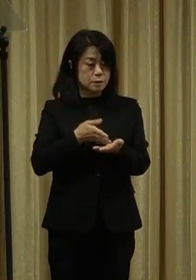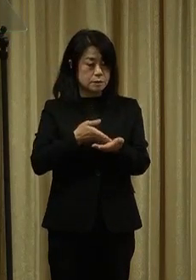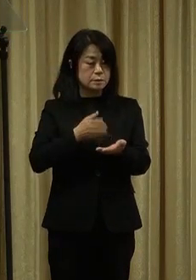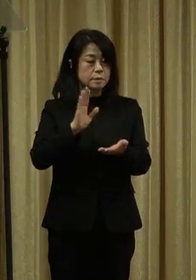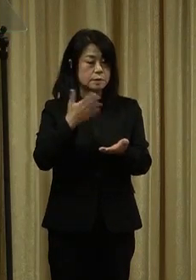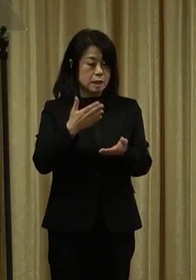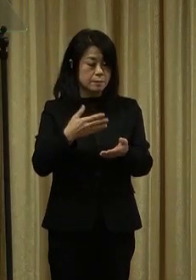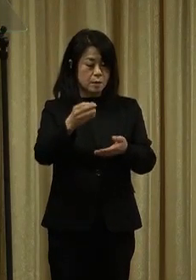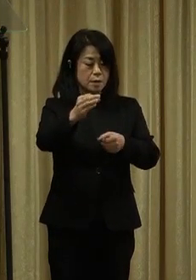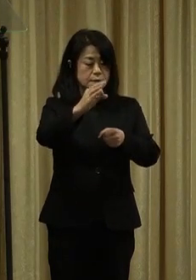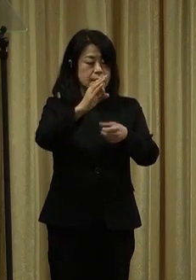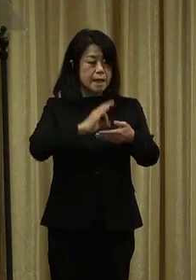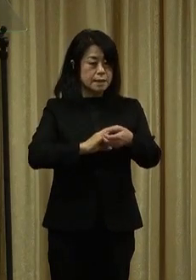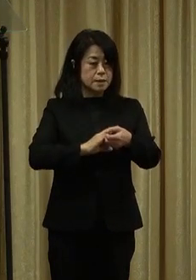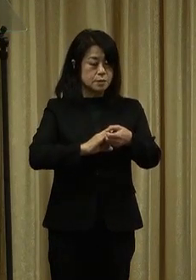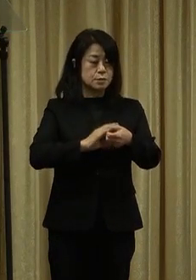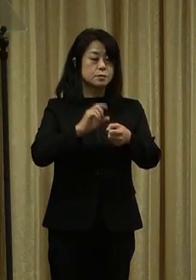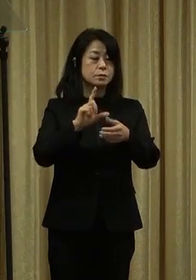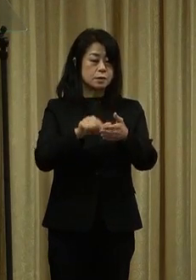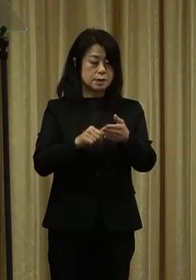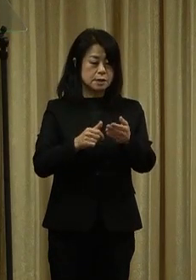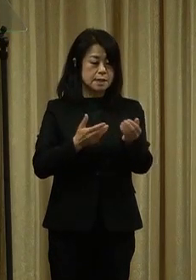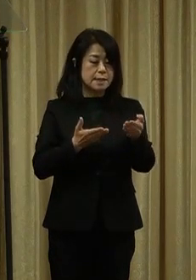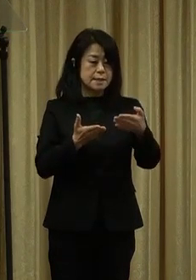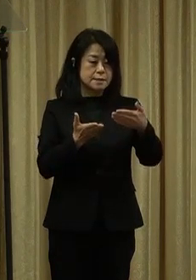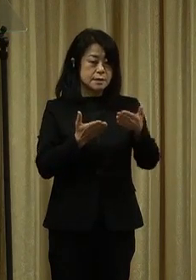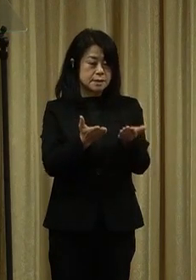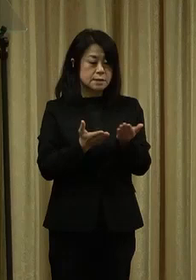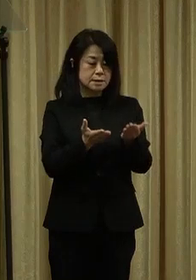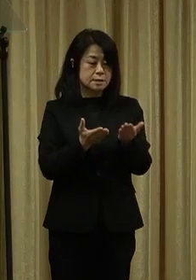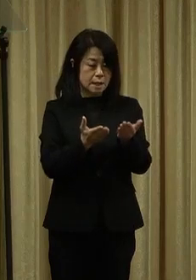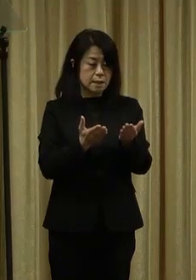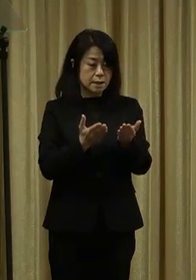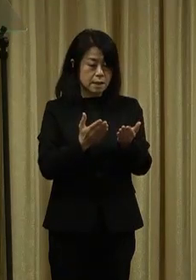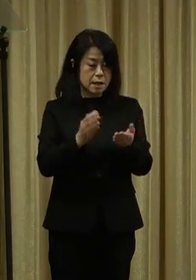歳入面において震災が税収に与える